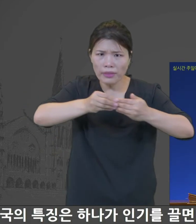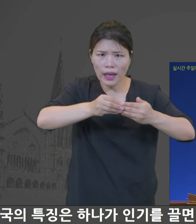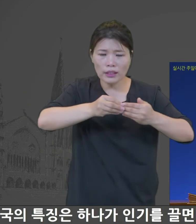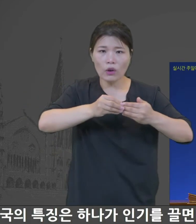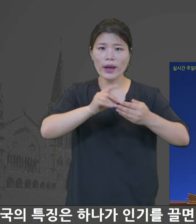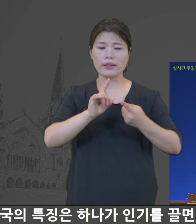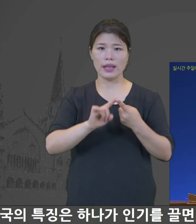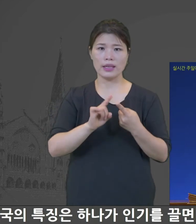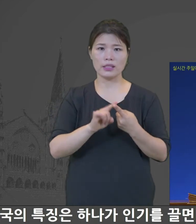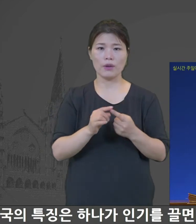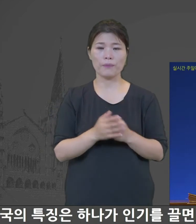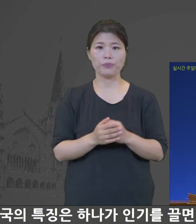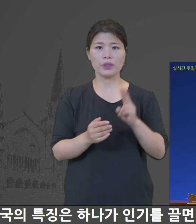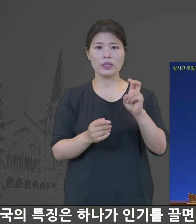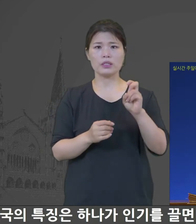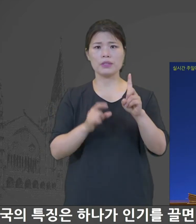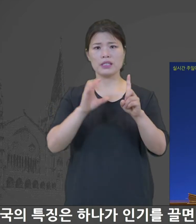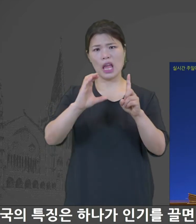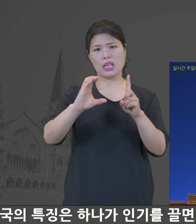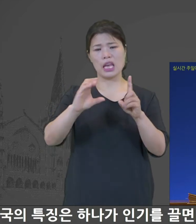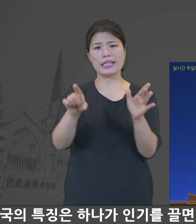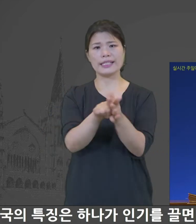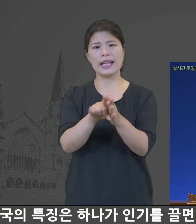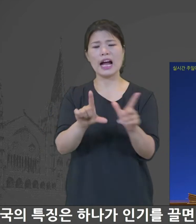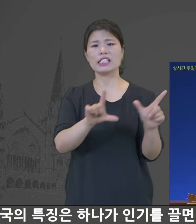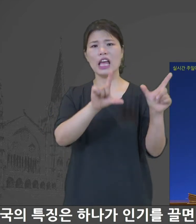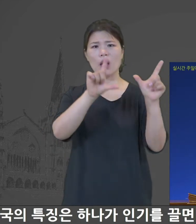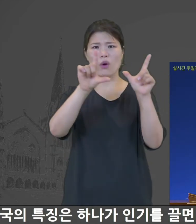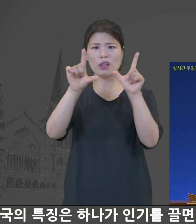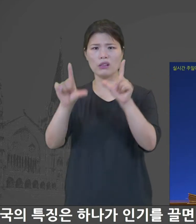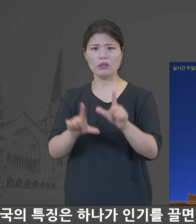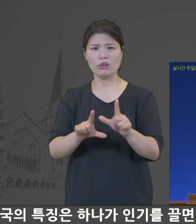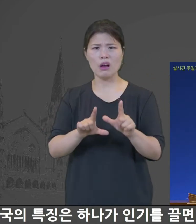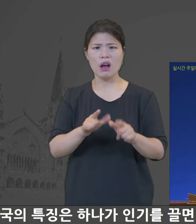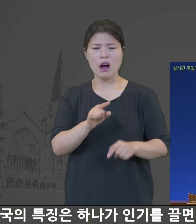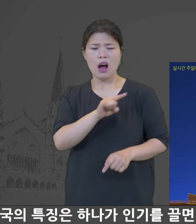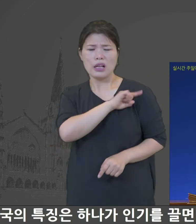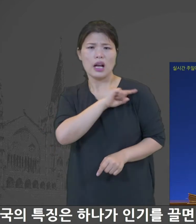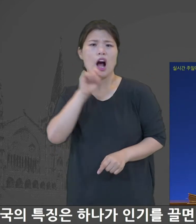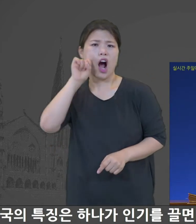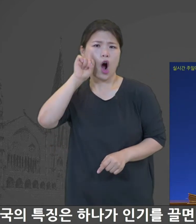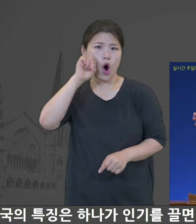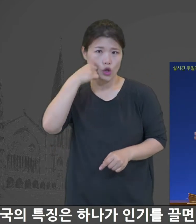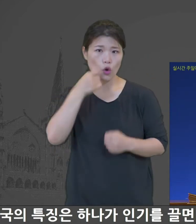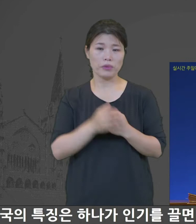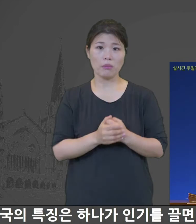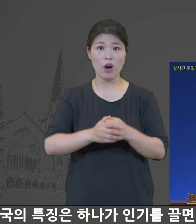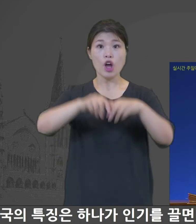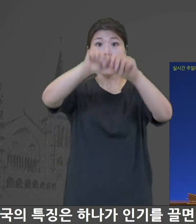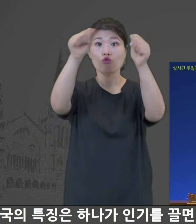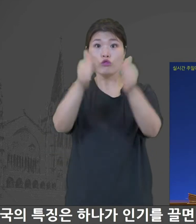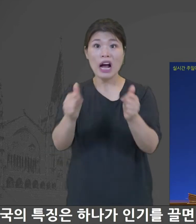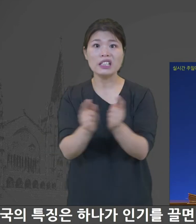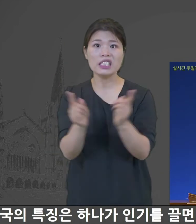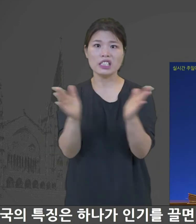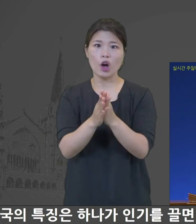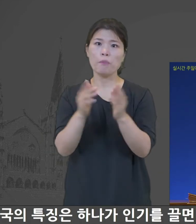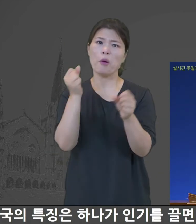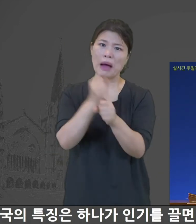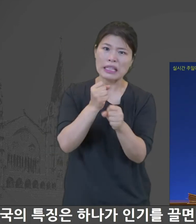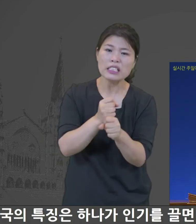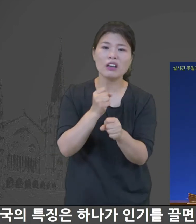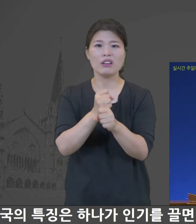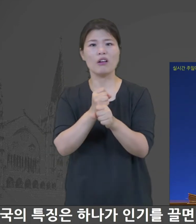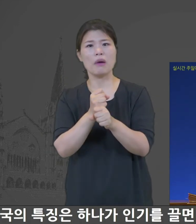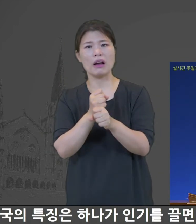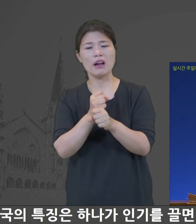21세기의 신앙생활에 있어서 가장 큰 적인데, 이렇게 우상덩어리 만들어 놓고 다니엘 때와 같이